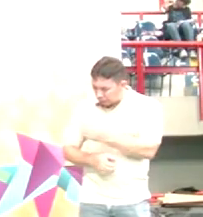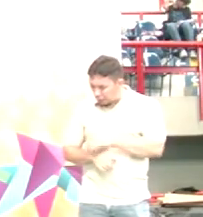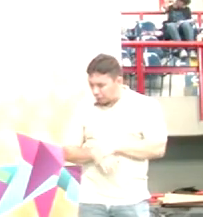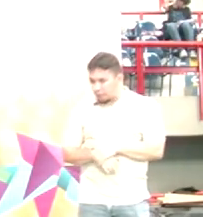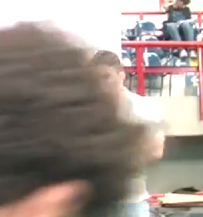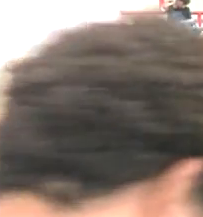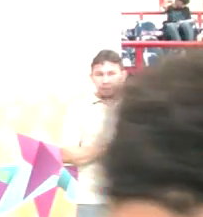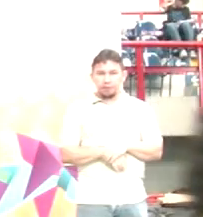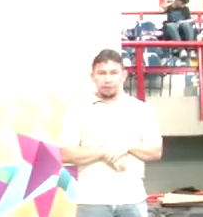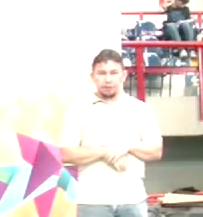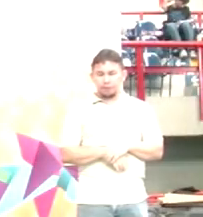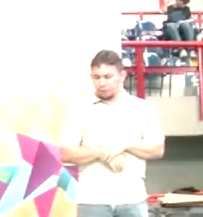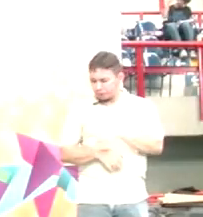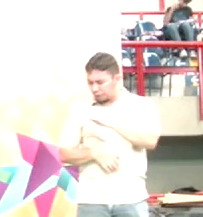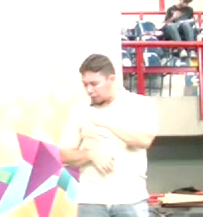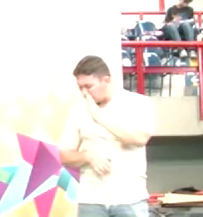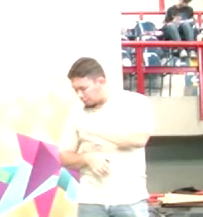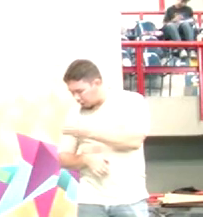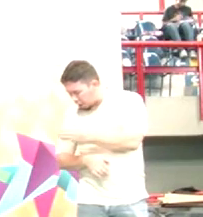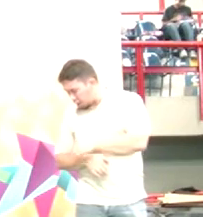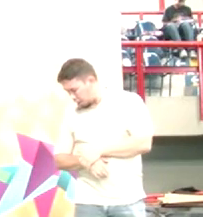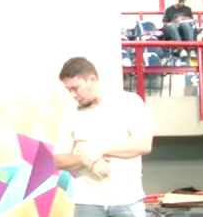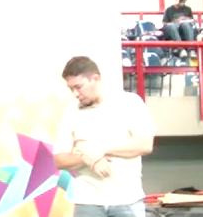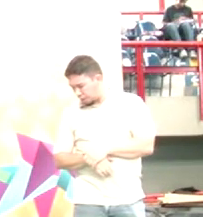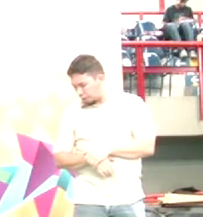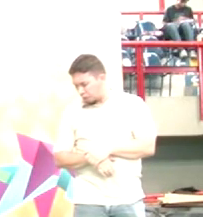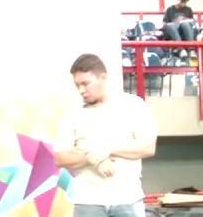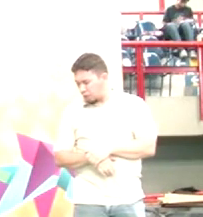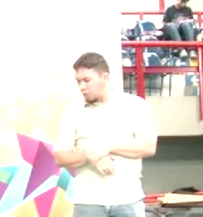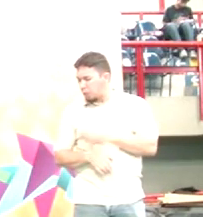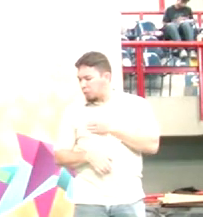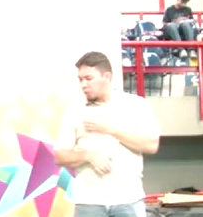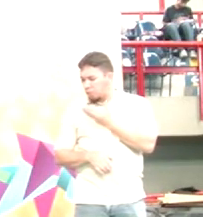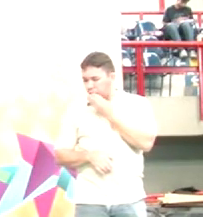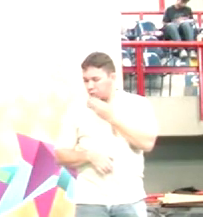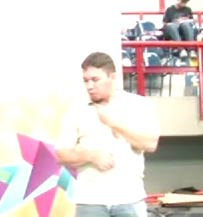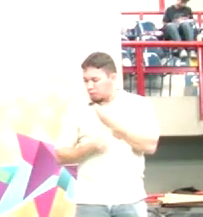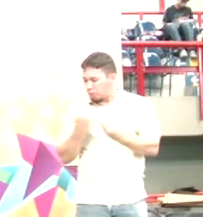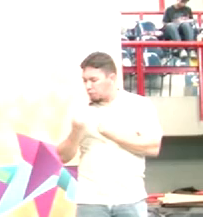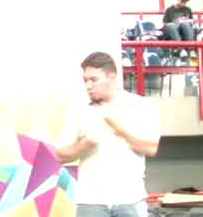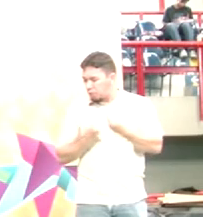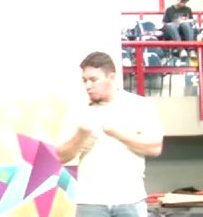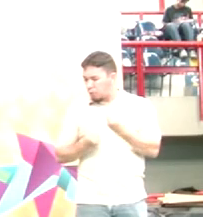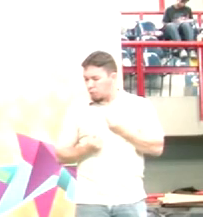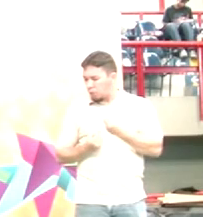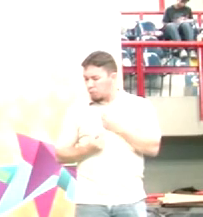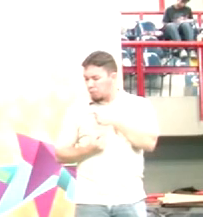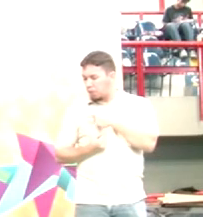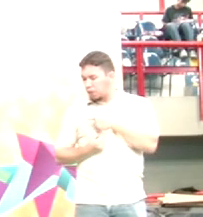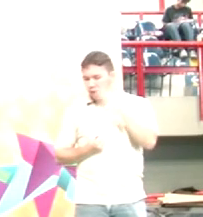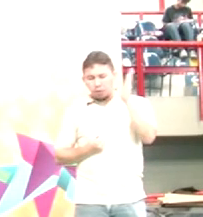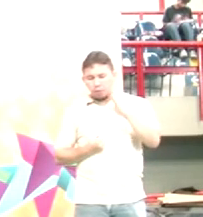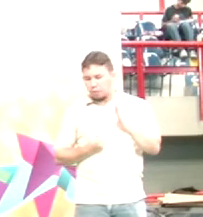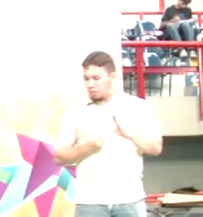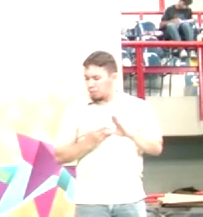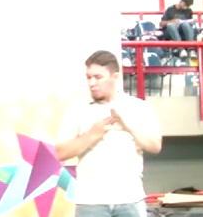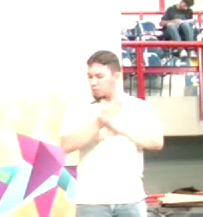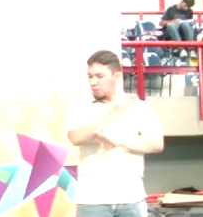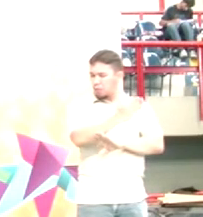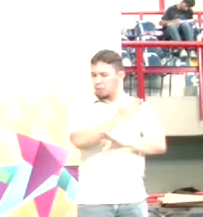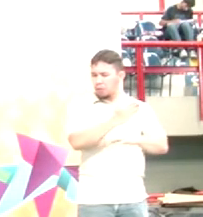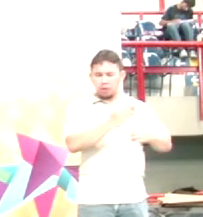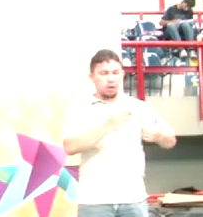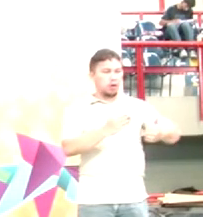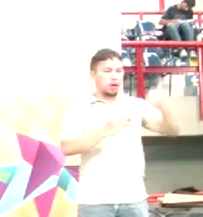brasileiro, é com você, ei brasileiro, comenta aí a participação do Brasil na